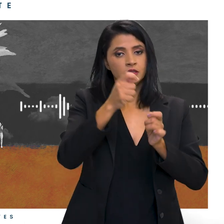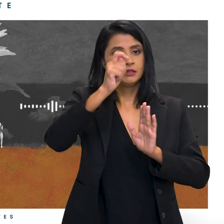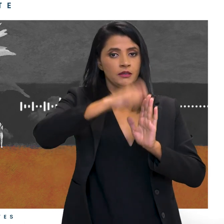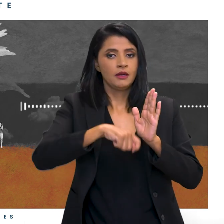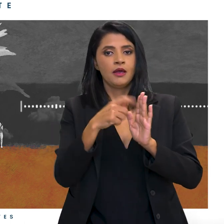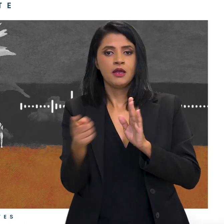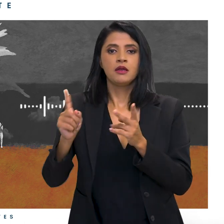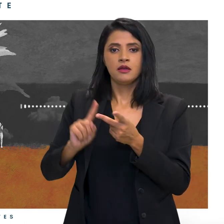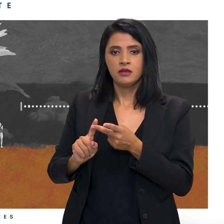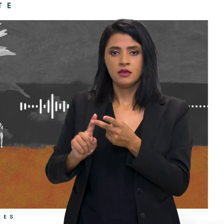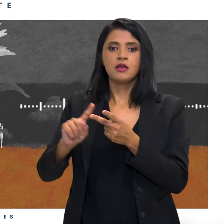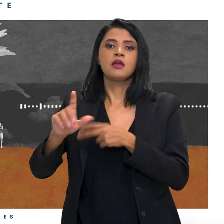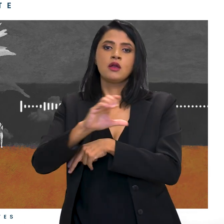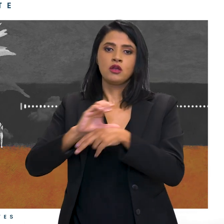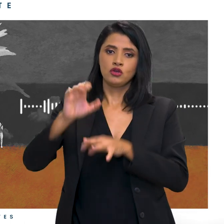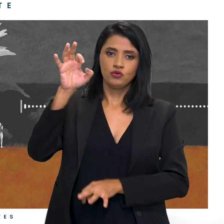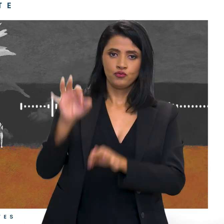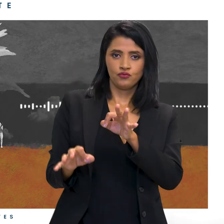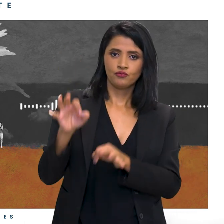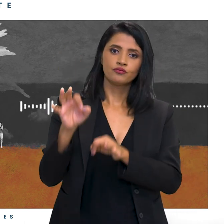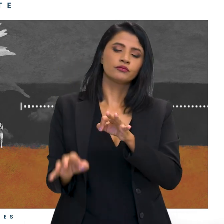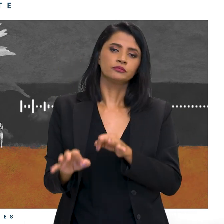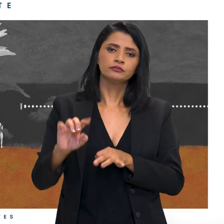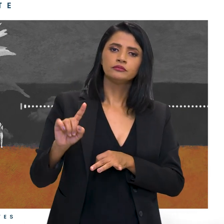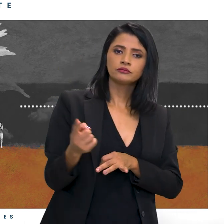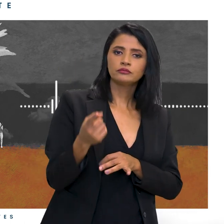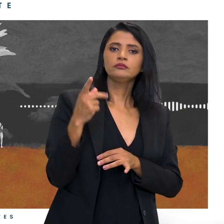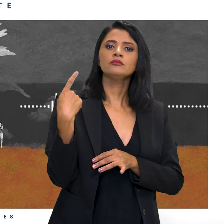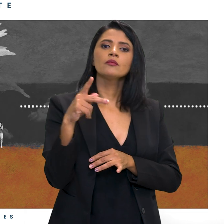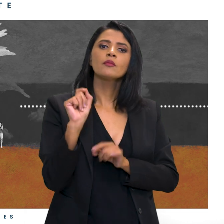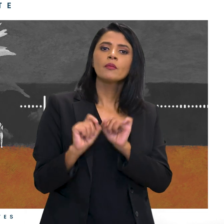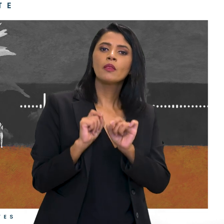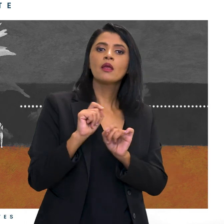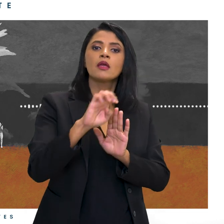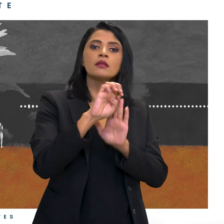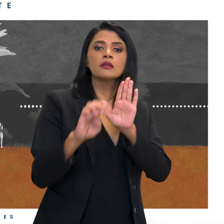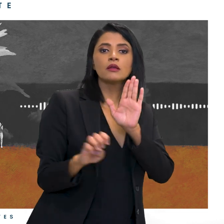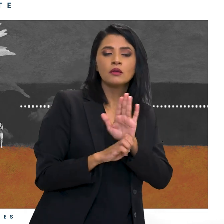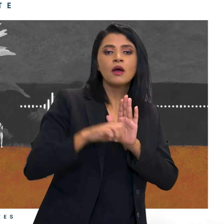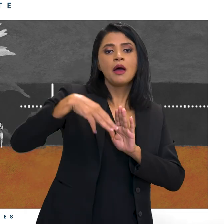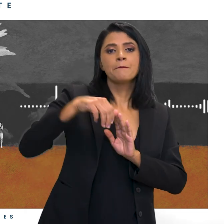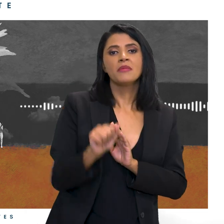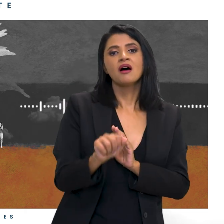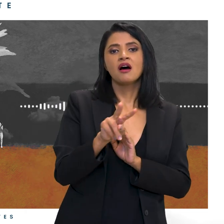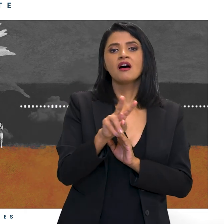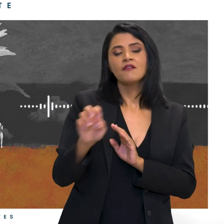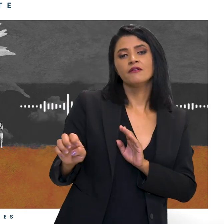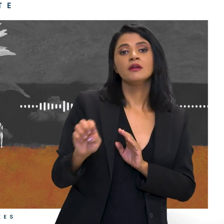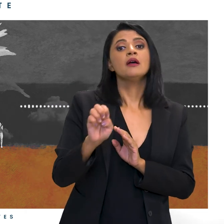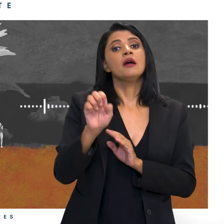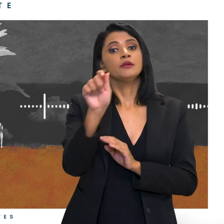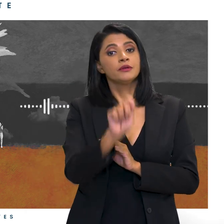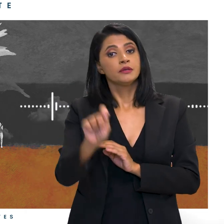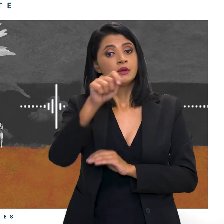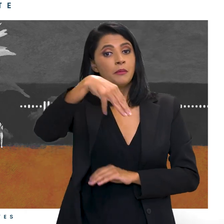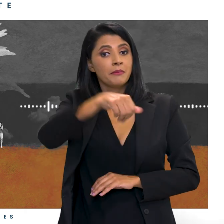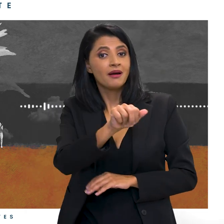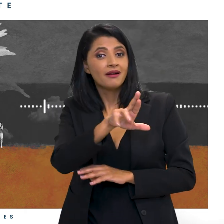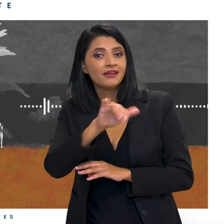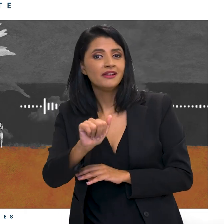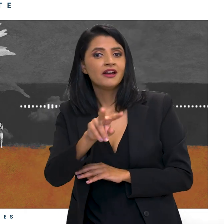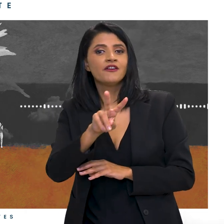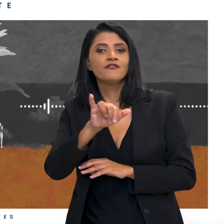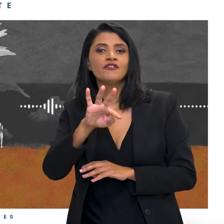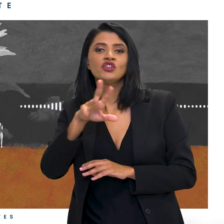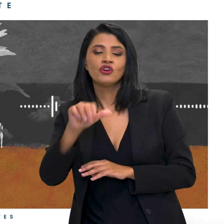de Finanças e Tributação e a de Constituição e Justiça. Uma das proponentes desse estatuto é a MAVE, Associação Maria